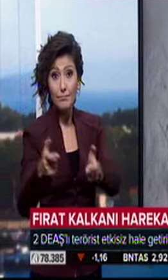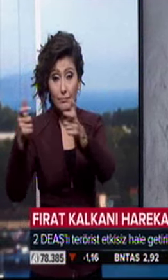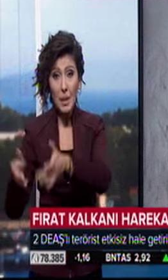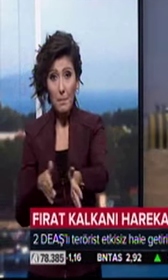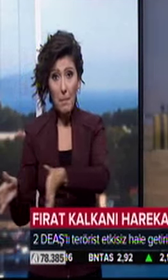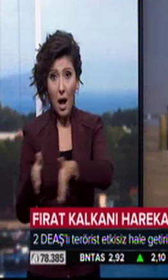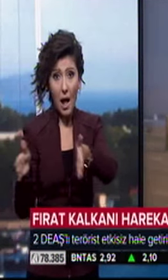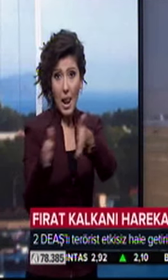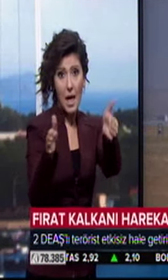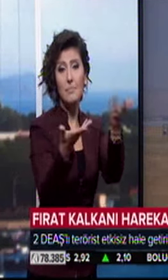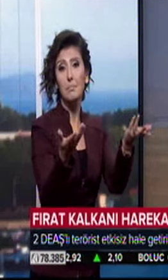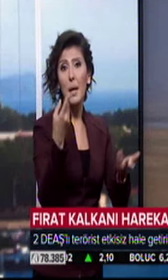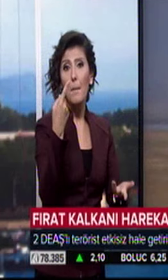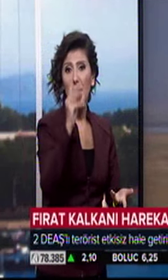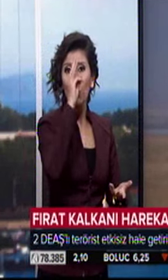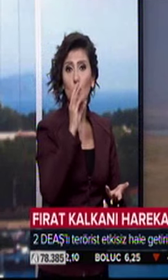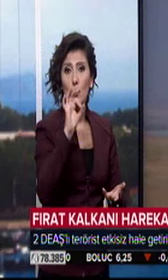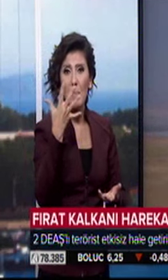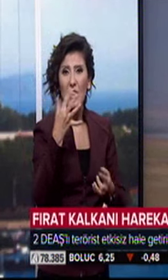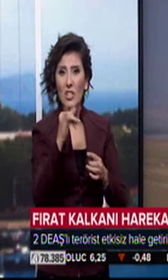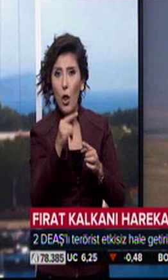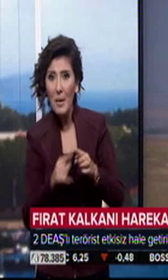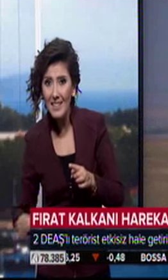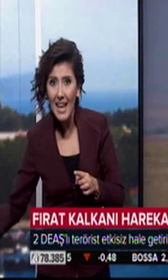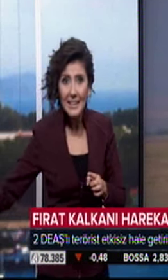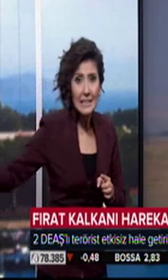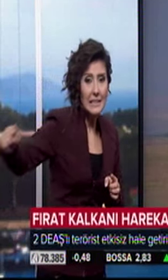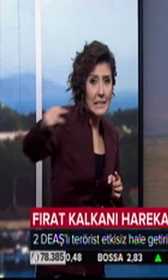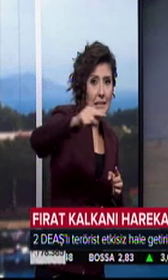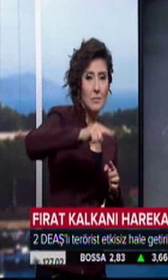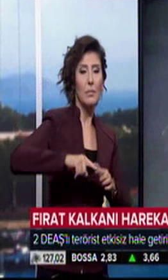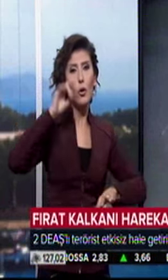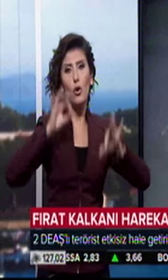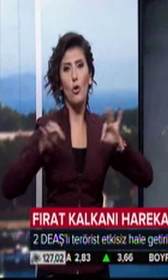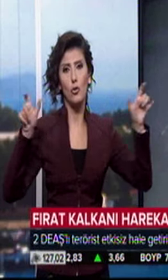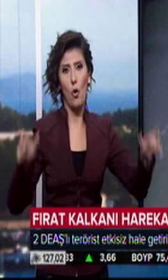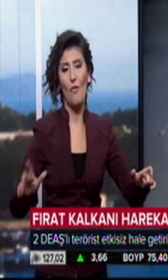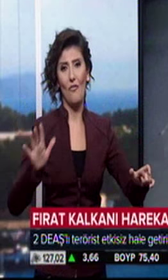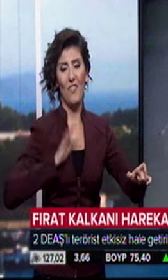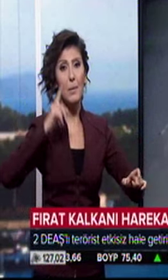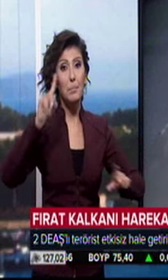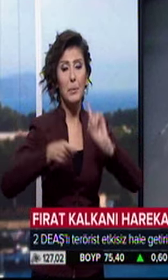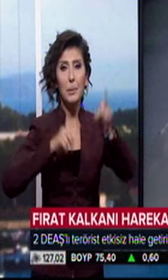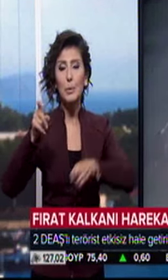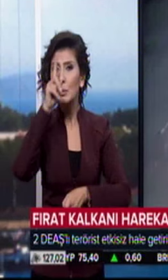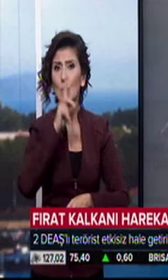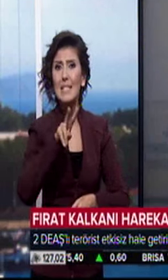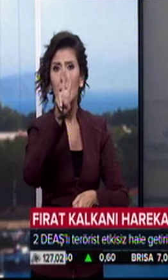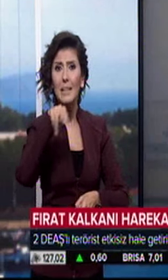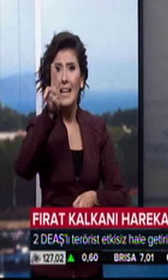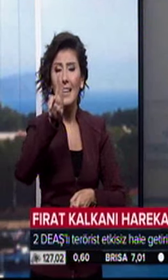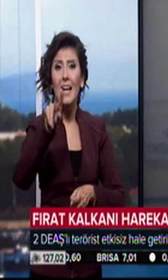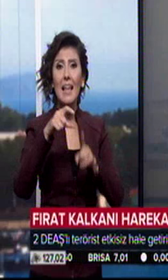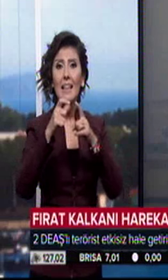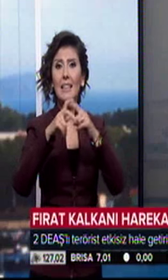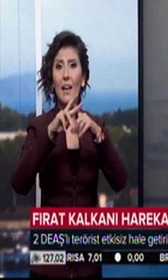mahalde yaklaşık 1305 kilometre karelik alanda kontrol sağlandı. Tespit edilen 127 DEAŞ ve